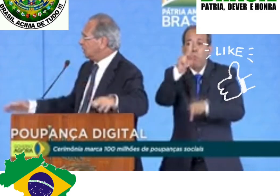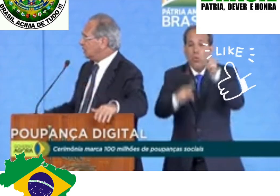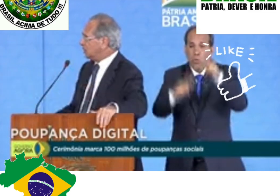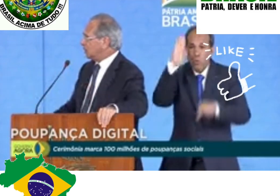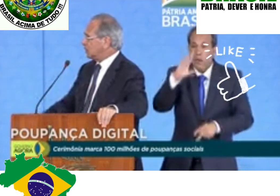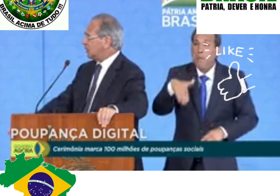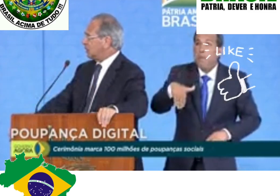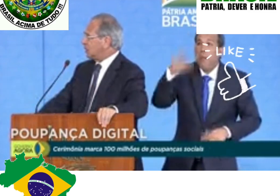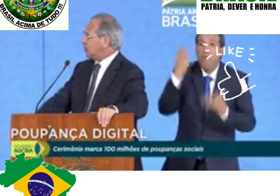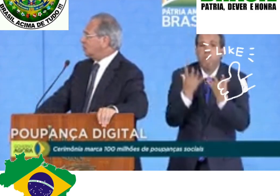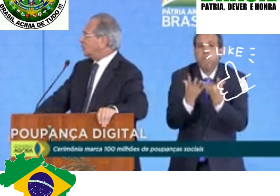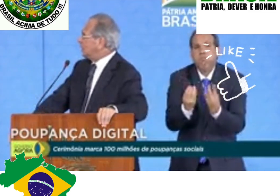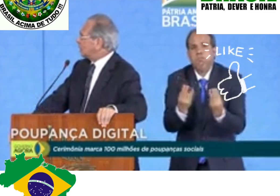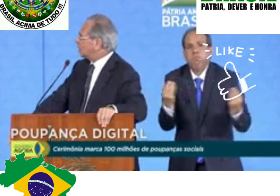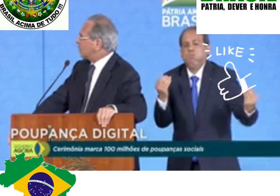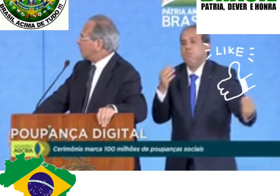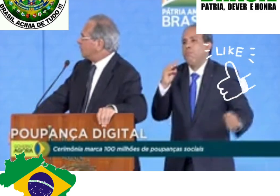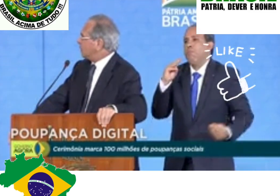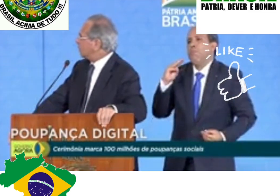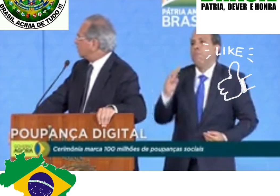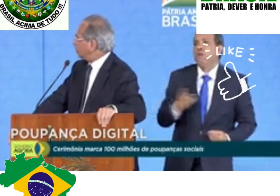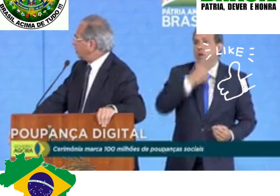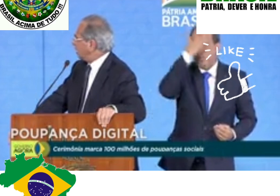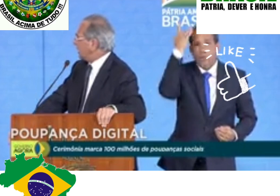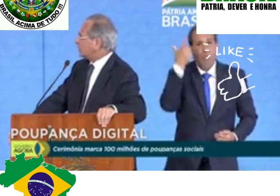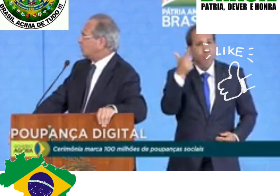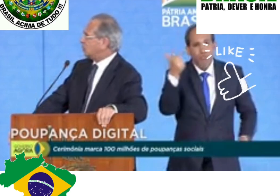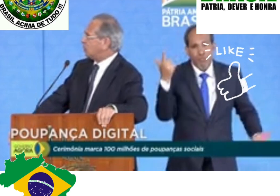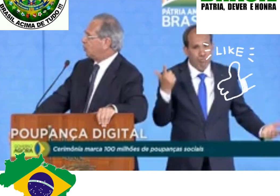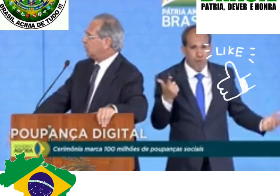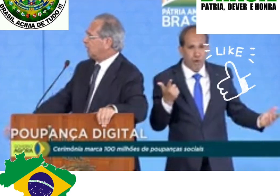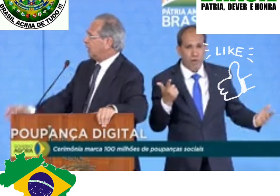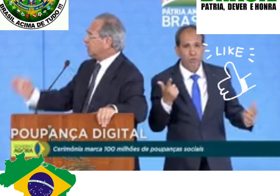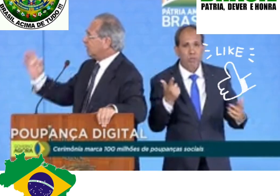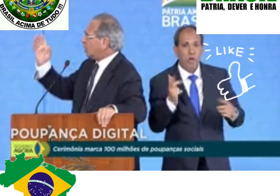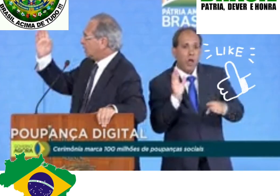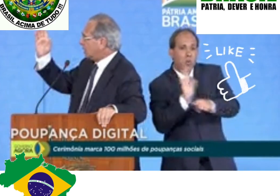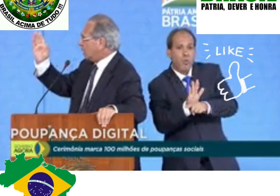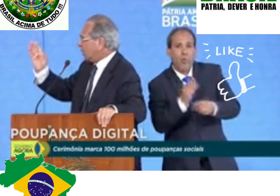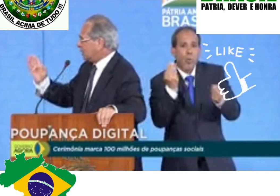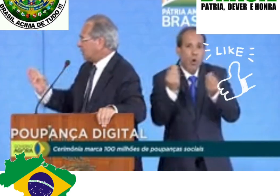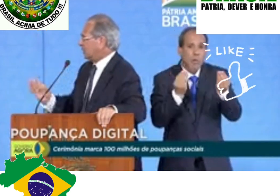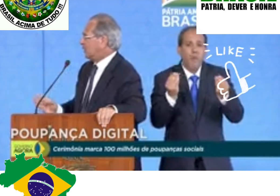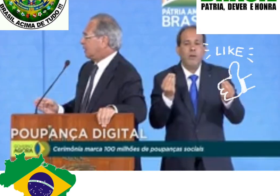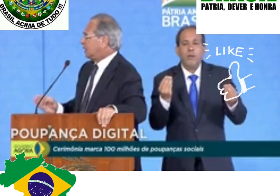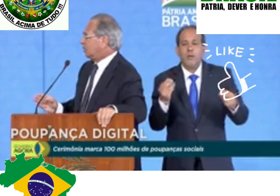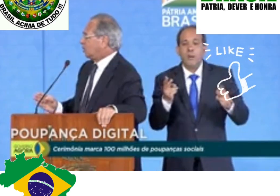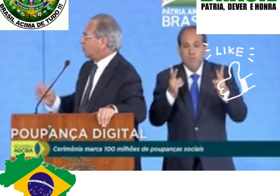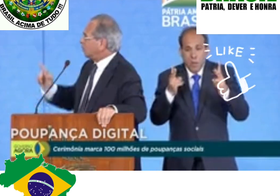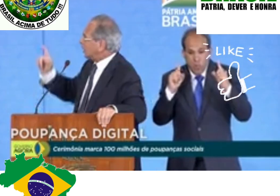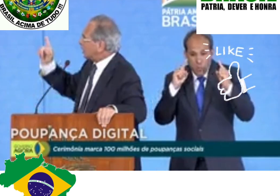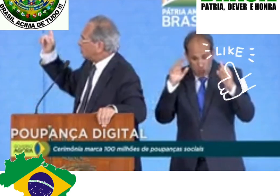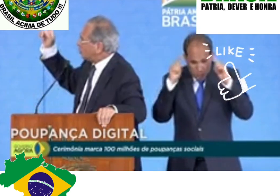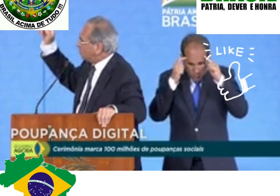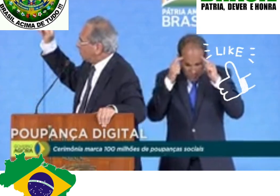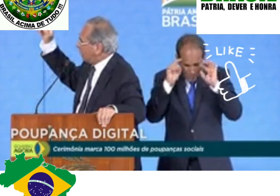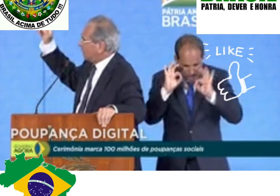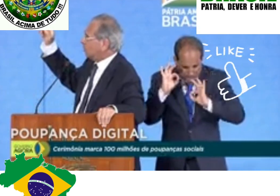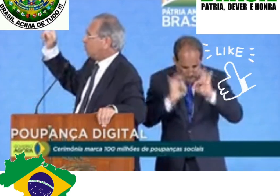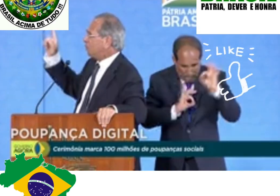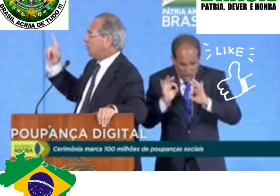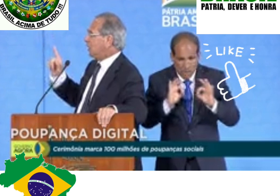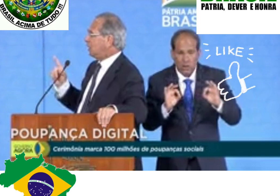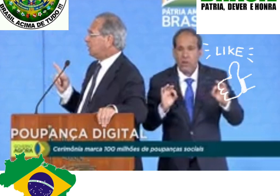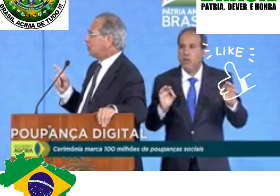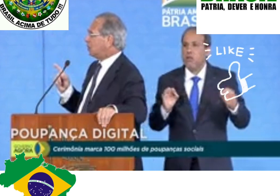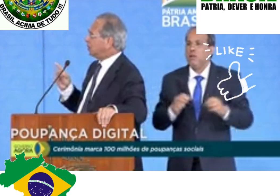de brasileiros que não têm esses benefícios, esses privilégios, esses favores. Essa é a nossa linha mestra. Nós fomos atrás dos privilégios